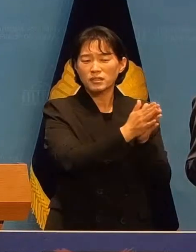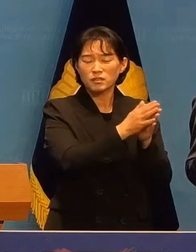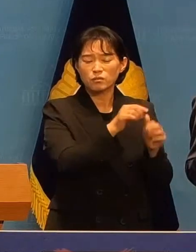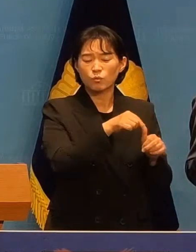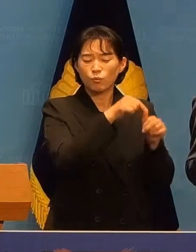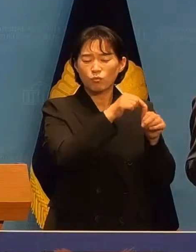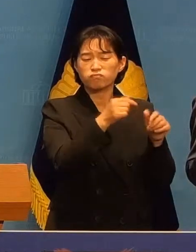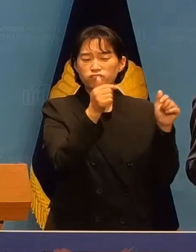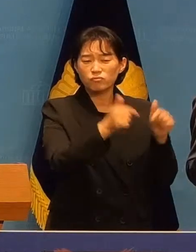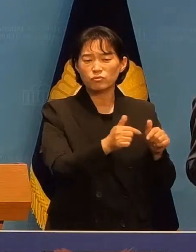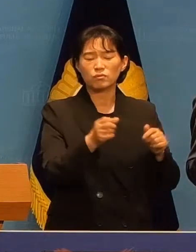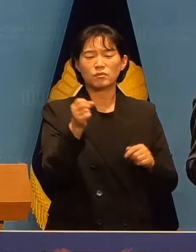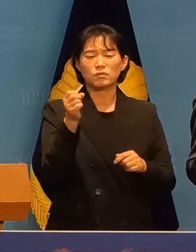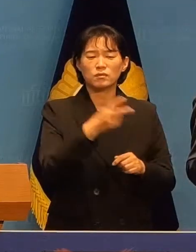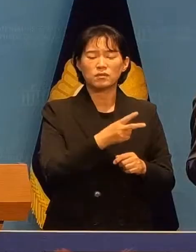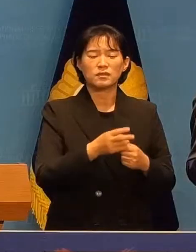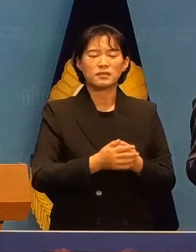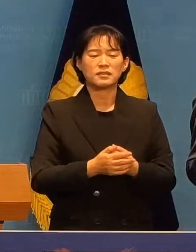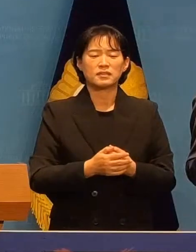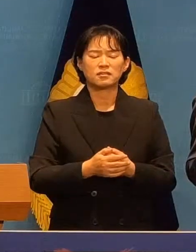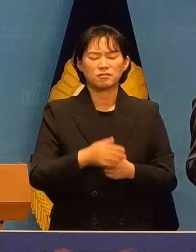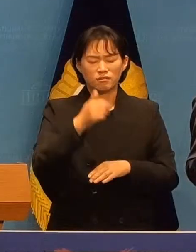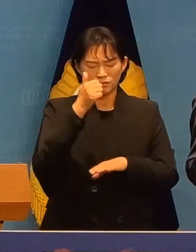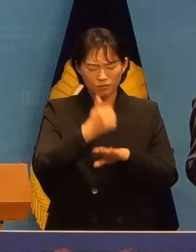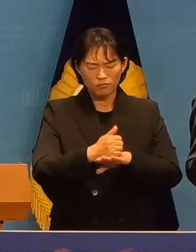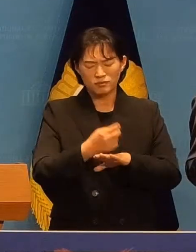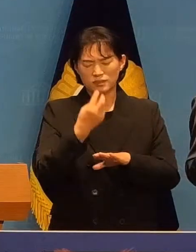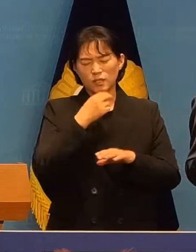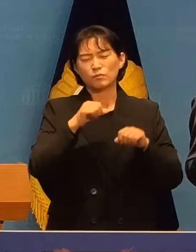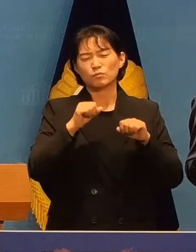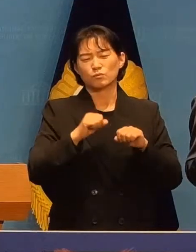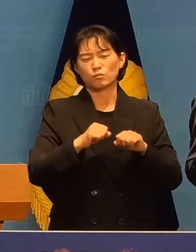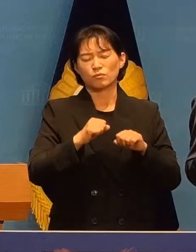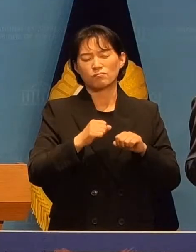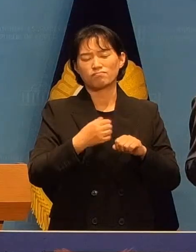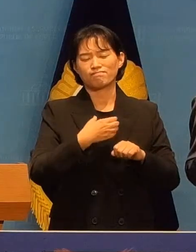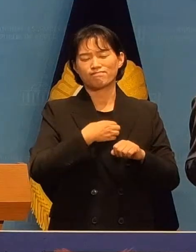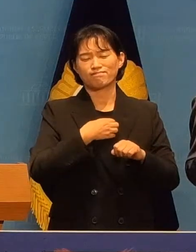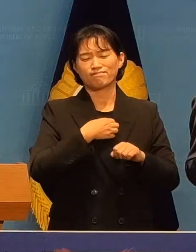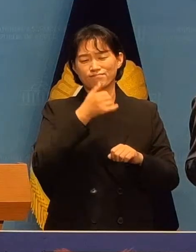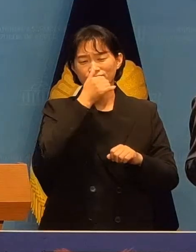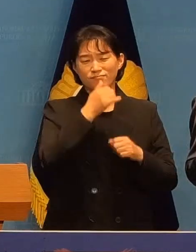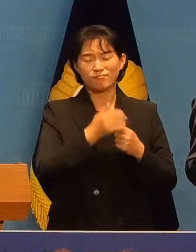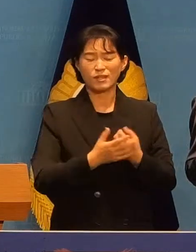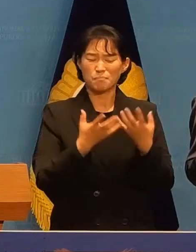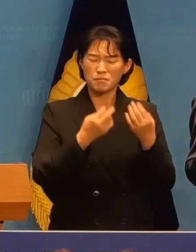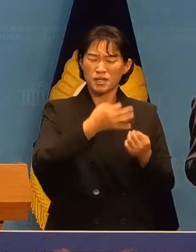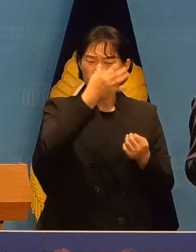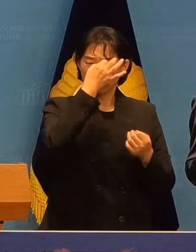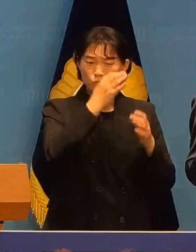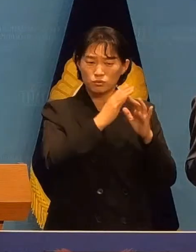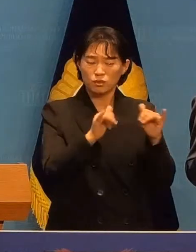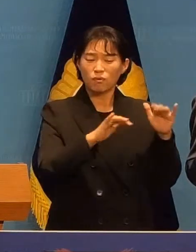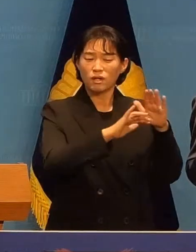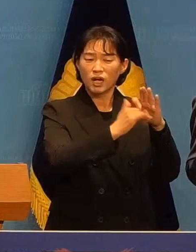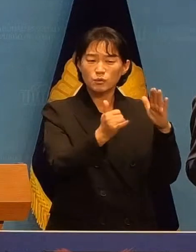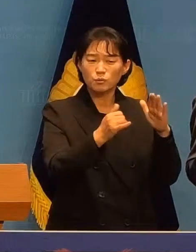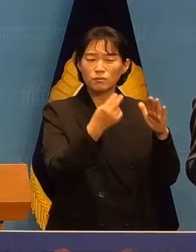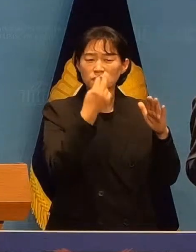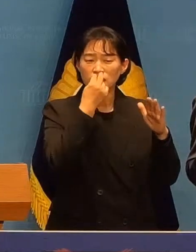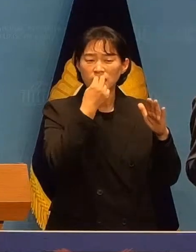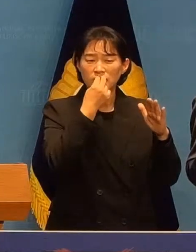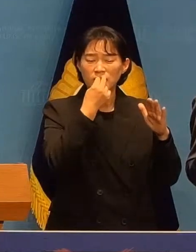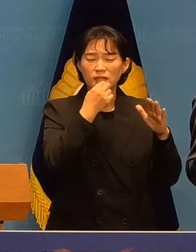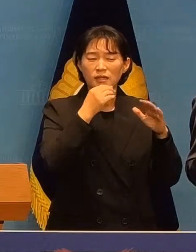축소로 이어지며 결국 생존 자체를 위협합니다. 수천 명 기술자와 그 가족들의 생계가